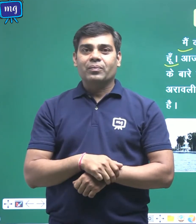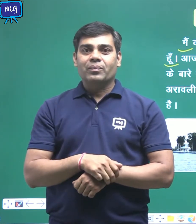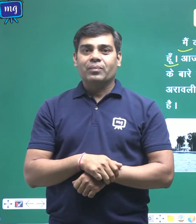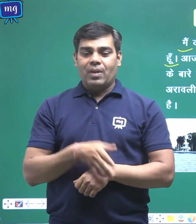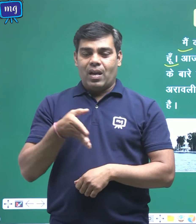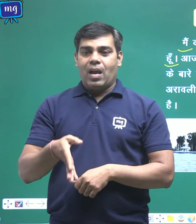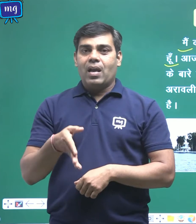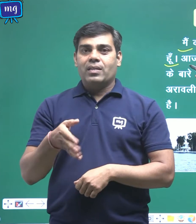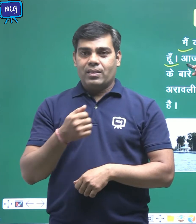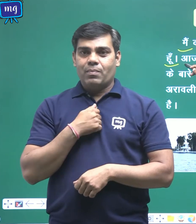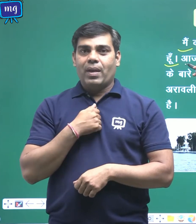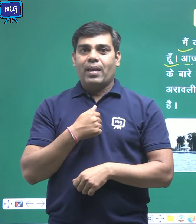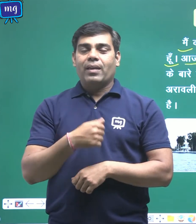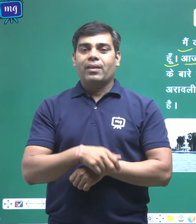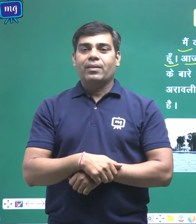आज मैं